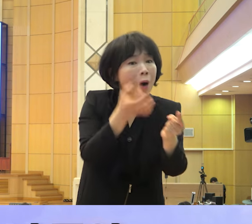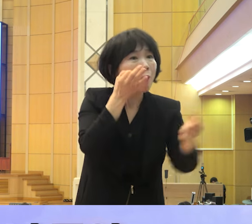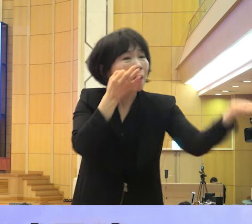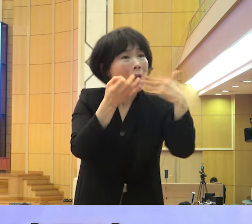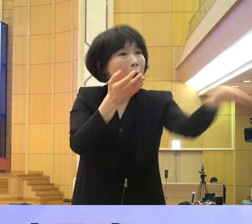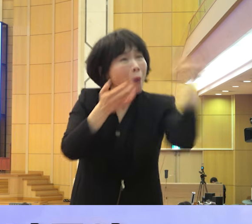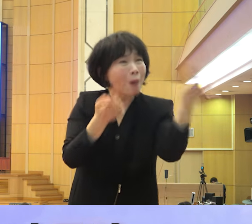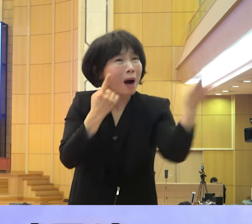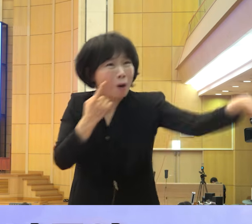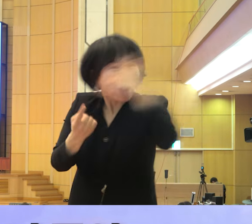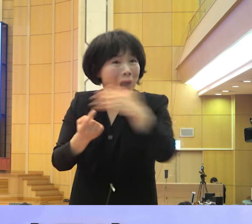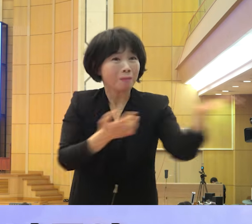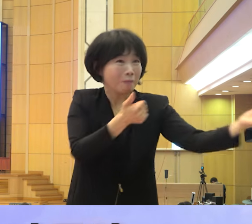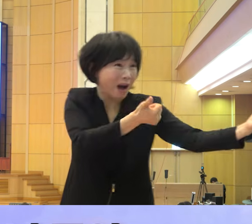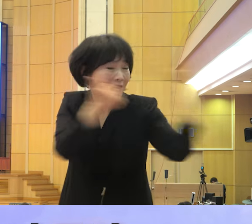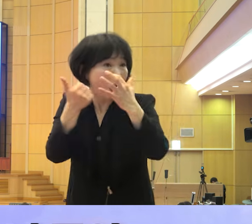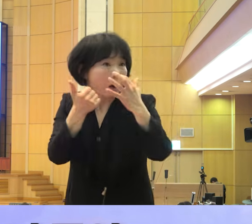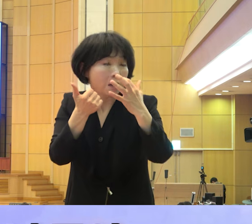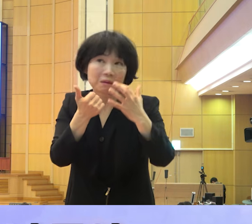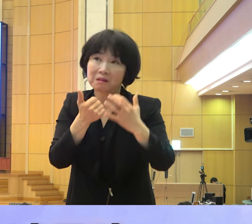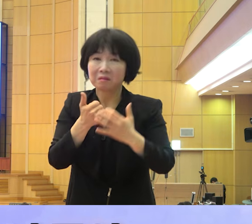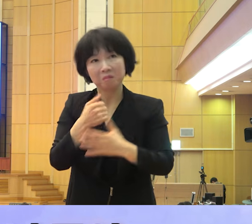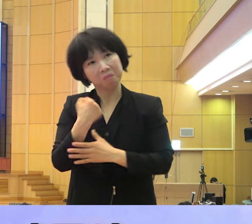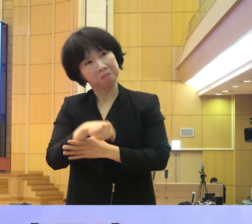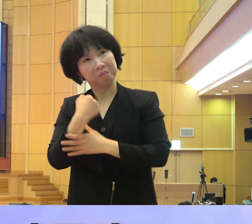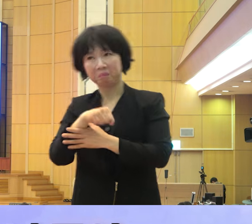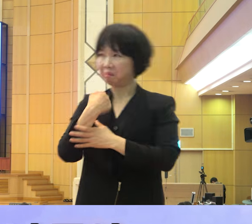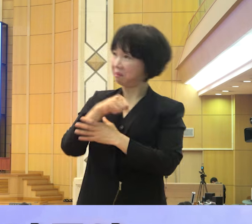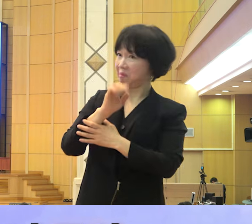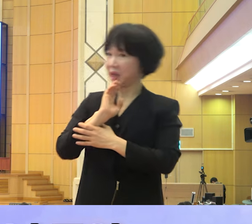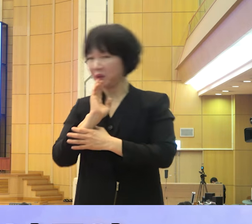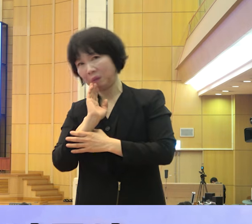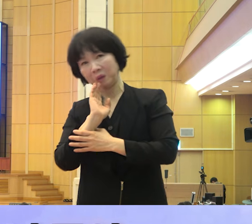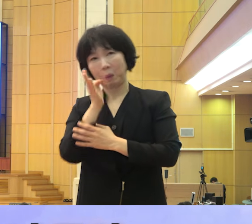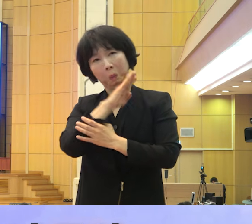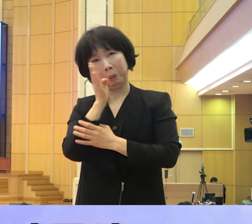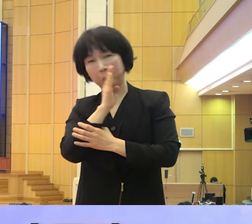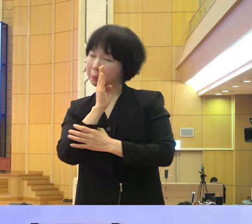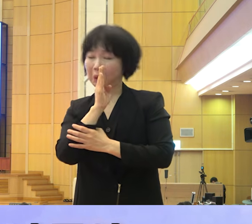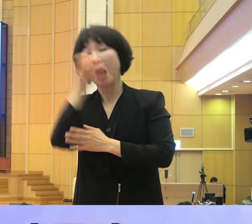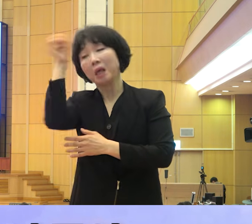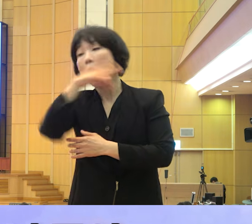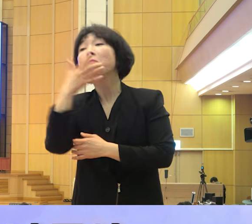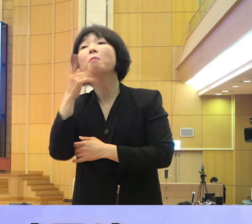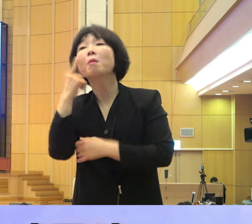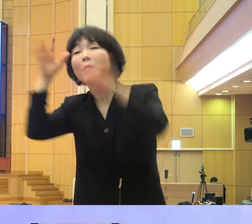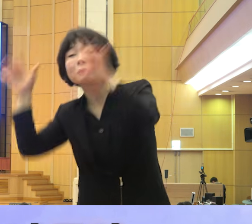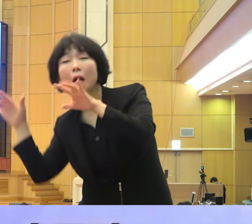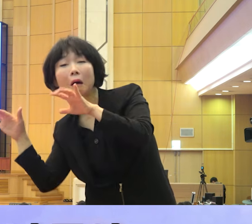와보라. 그랬더니 동네에 있는 모든 사람이 쫙 예수님 앞으로 몰려온 거야.